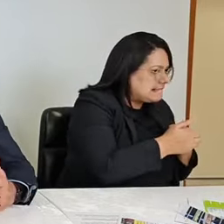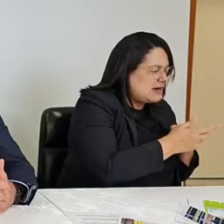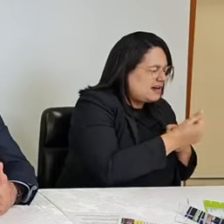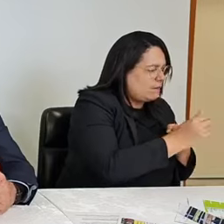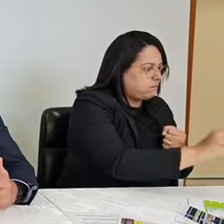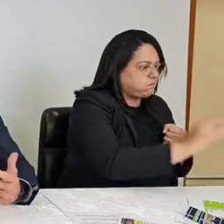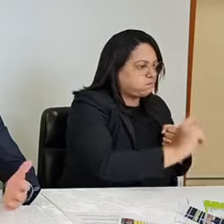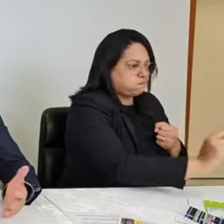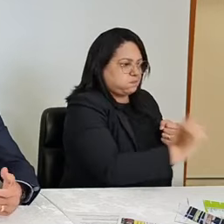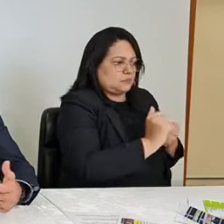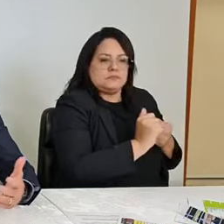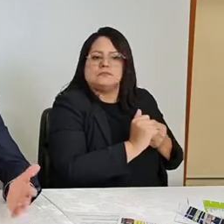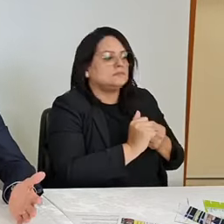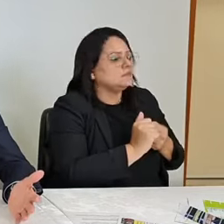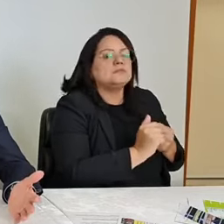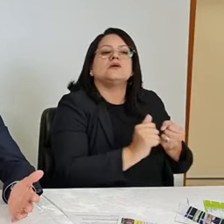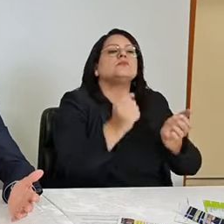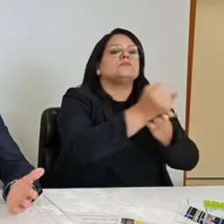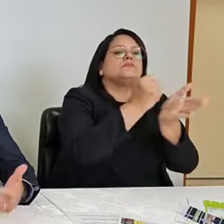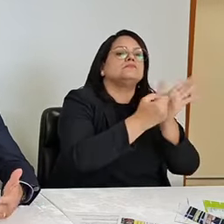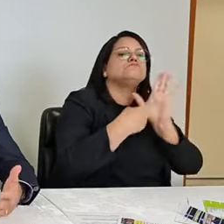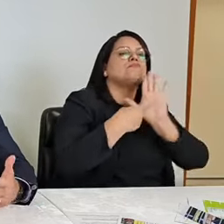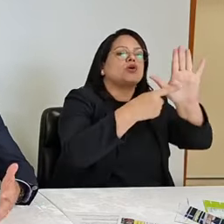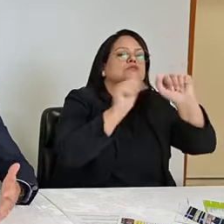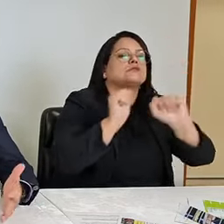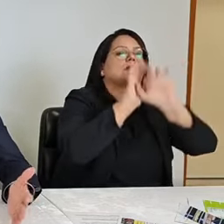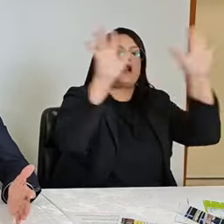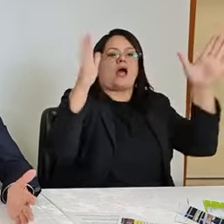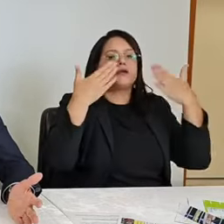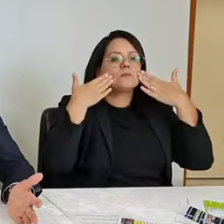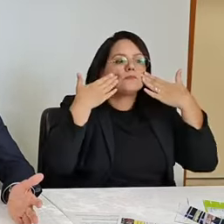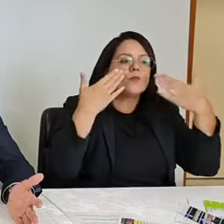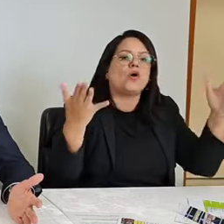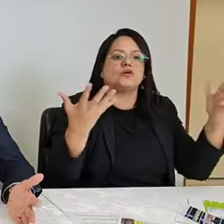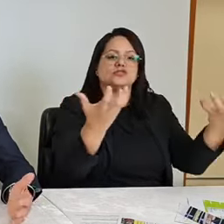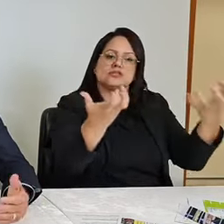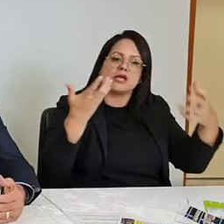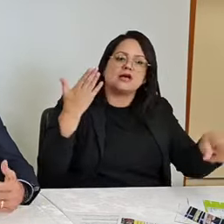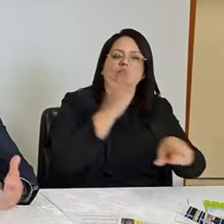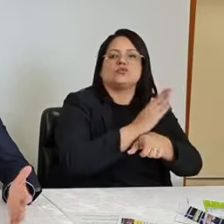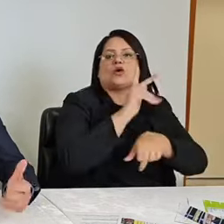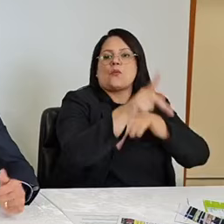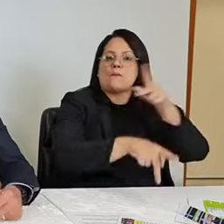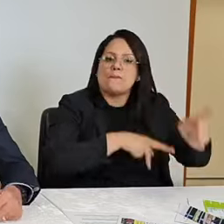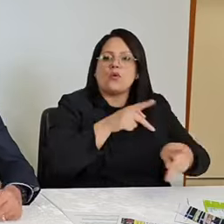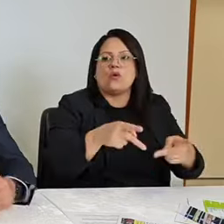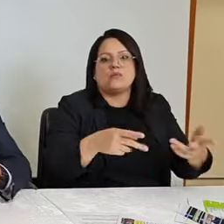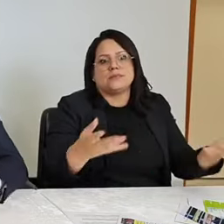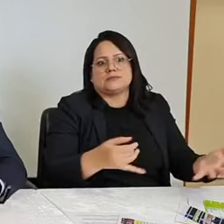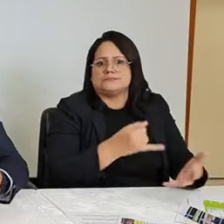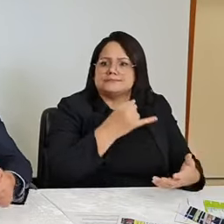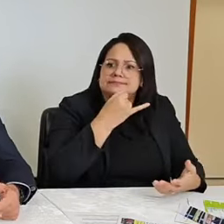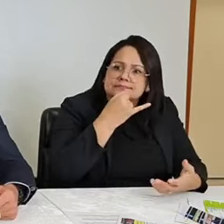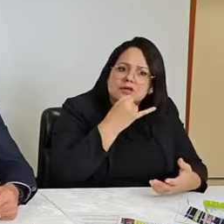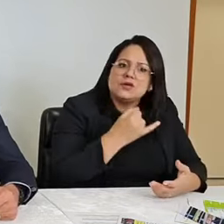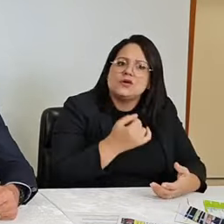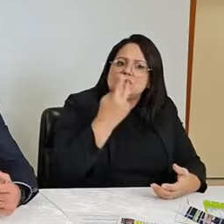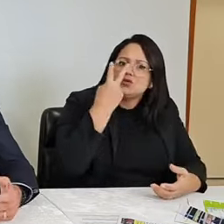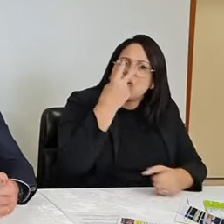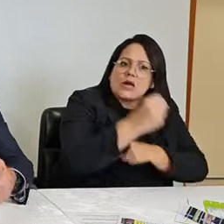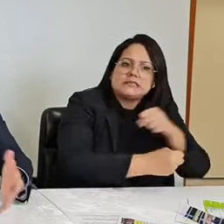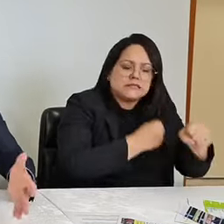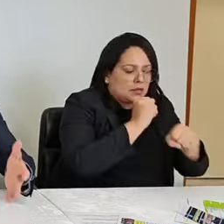O negócio tudo aqui é explícito, é aberto. E nós procuramos atender a população como um todo. A gente lamenta que com 2 anos de